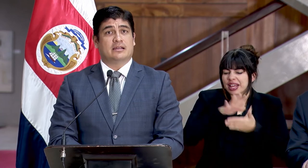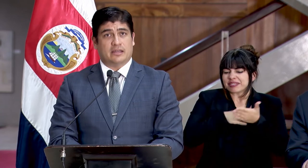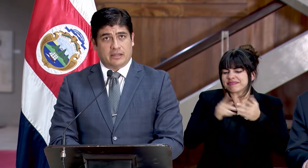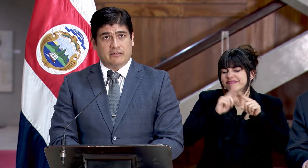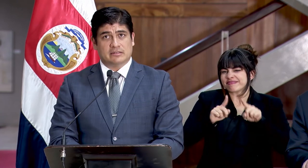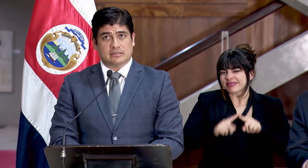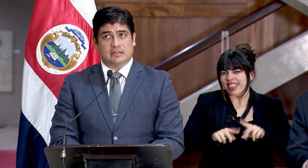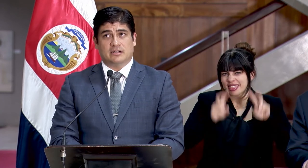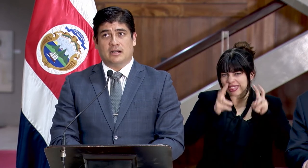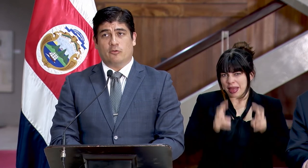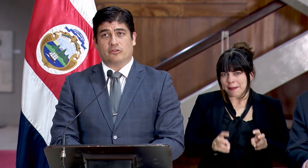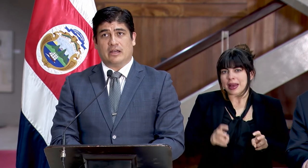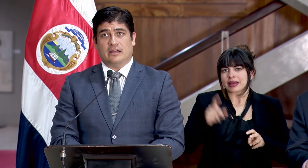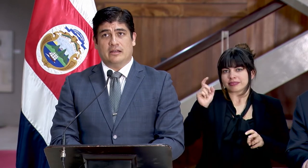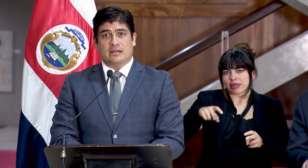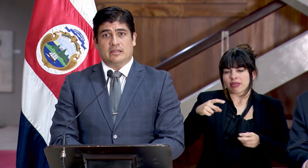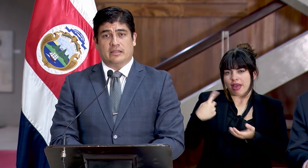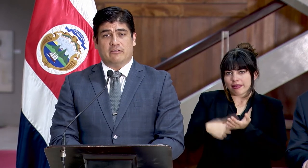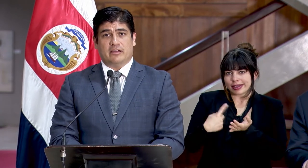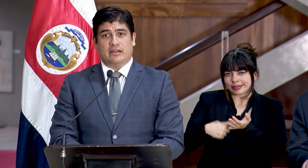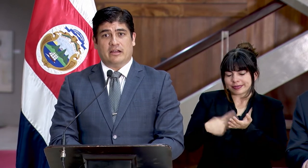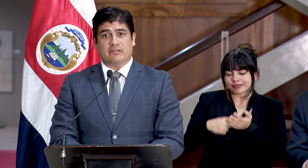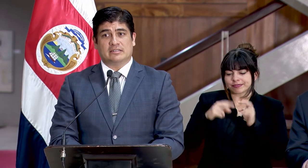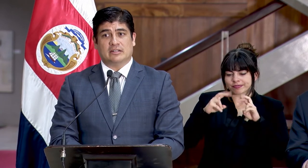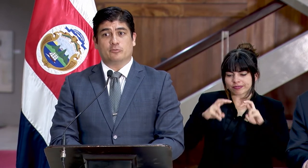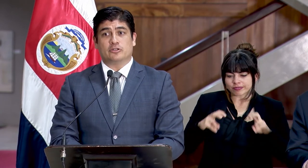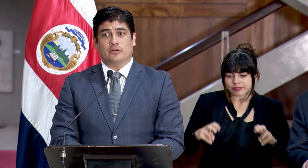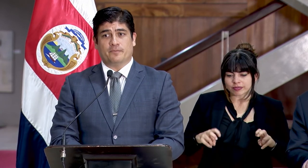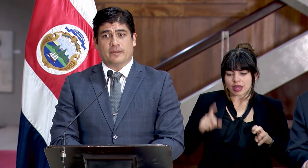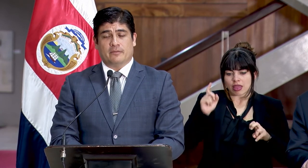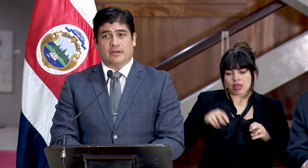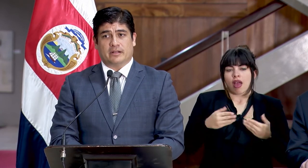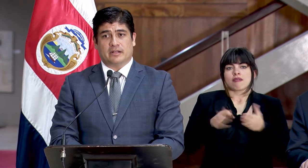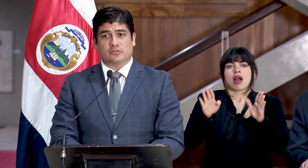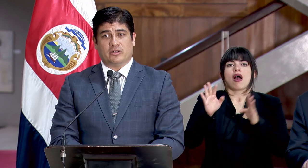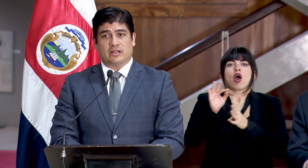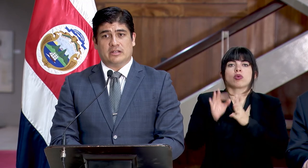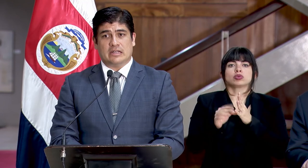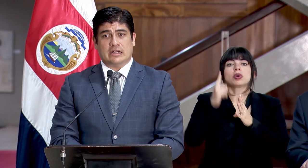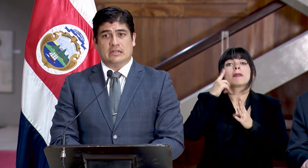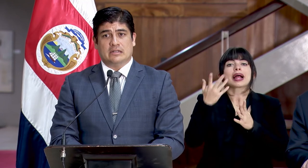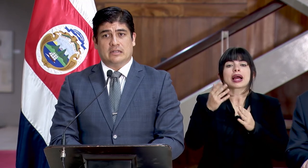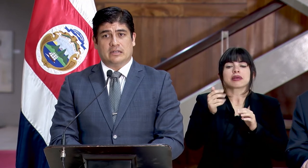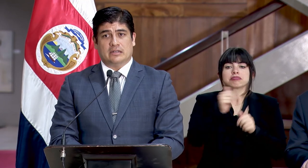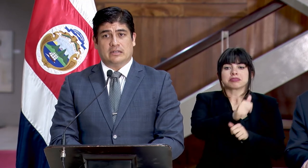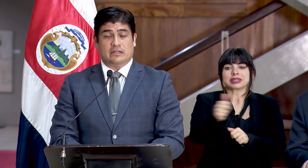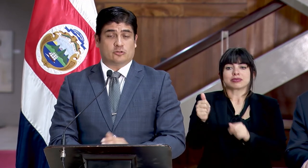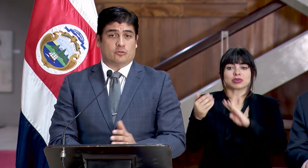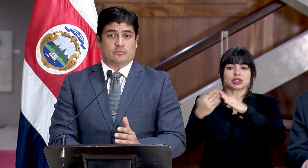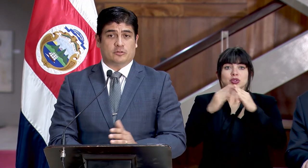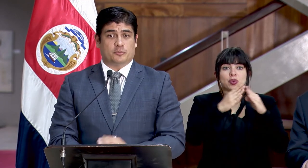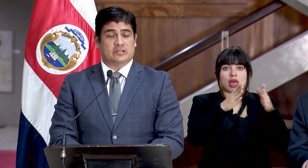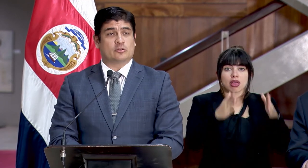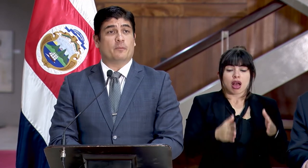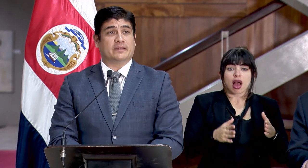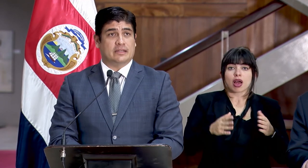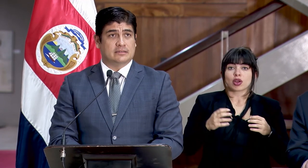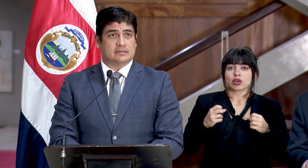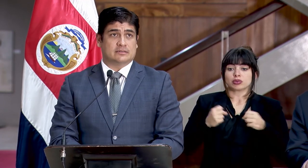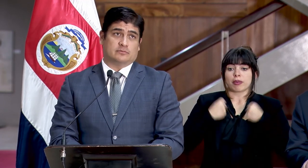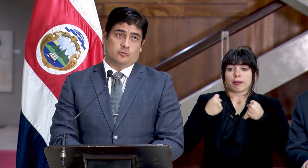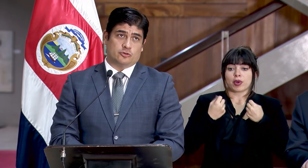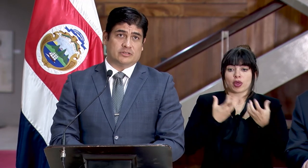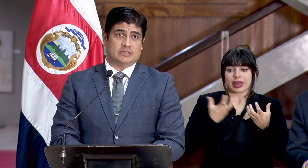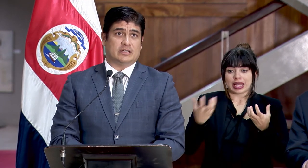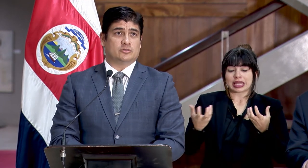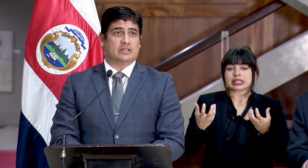temática que debe ser abordada y debe abrirse la opción para que la ciudadanía y los poderes